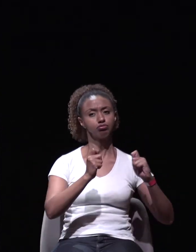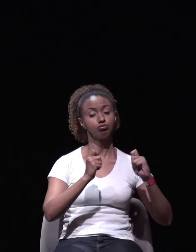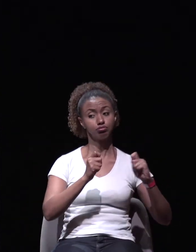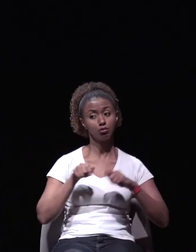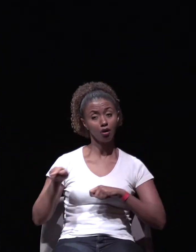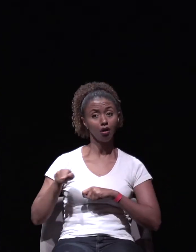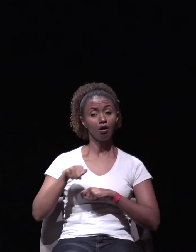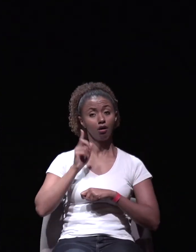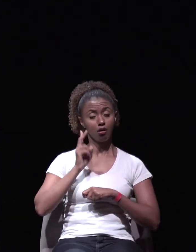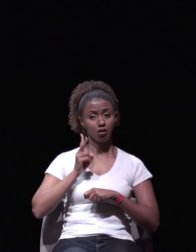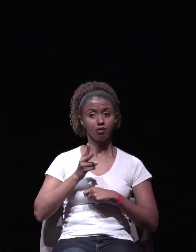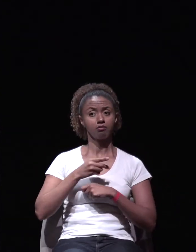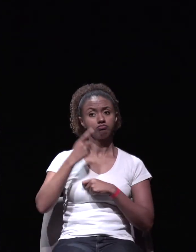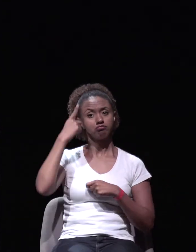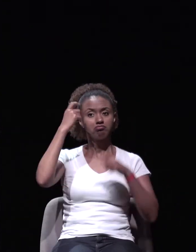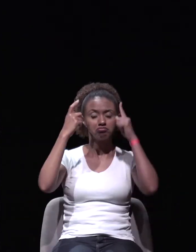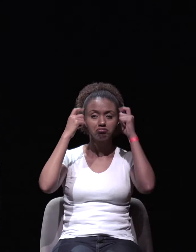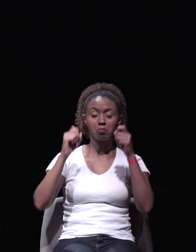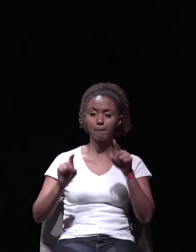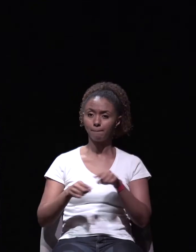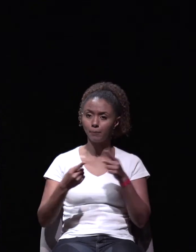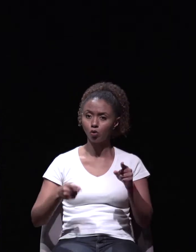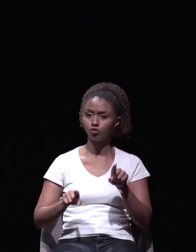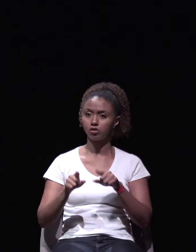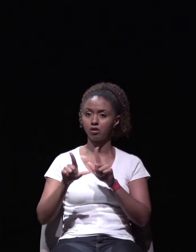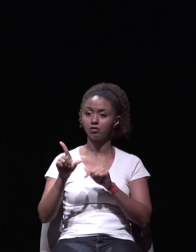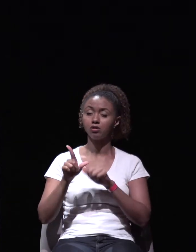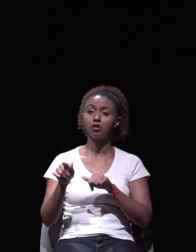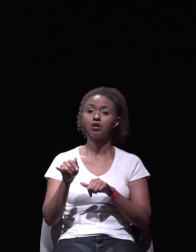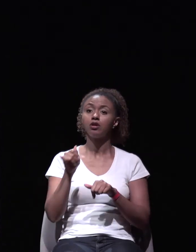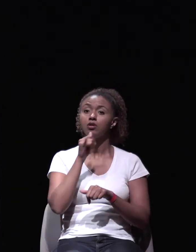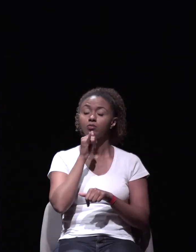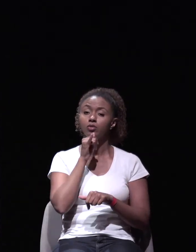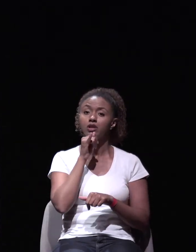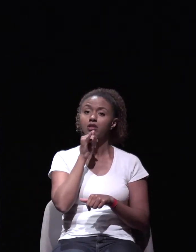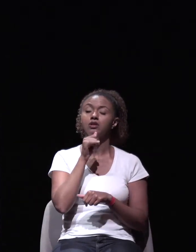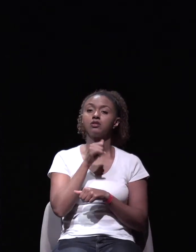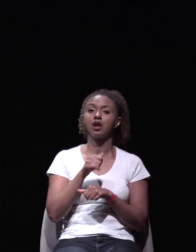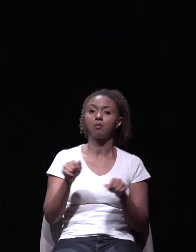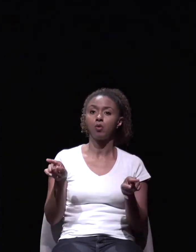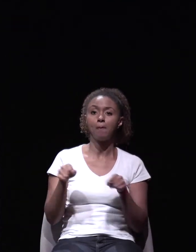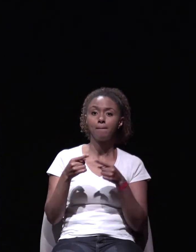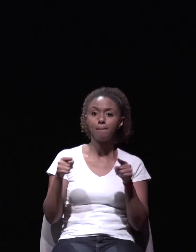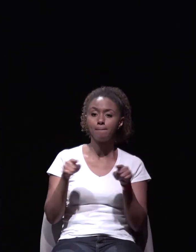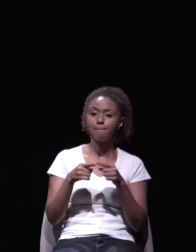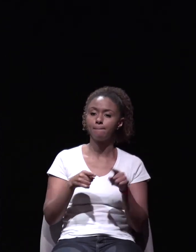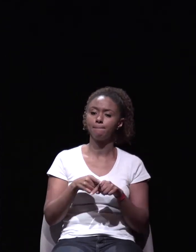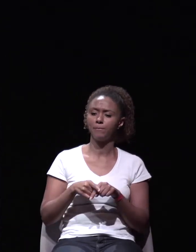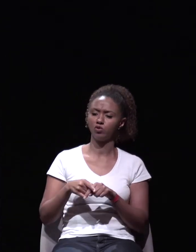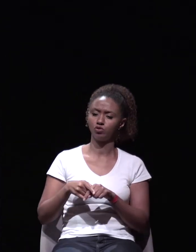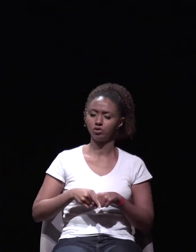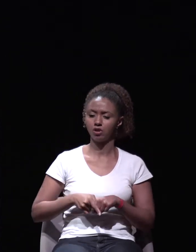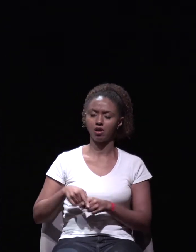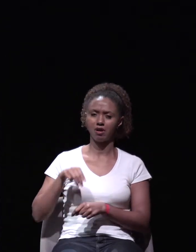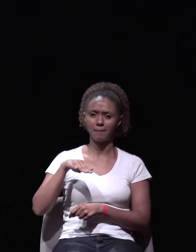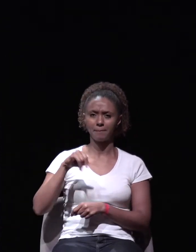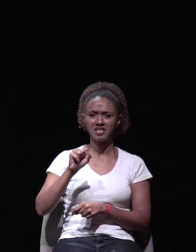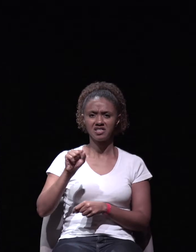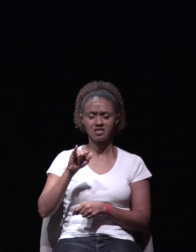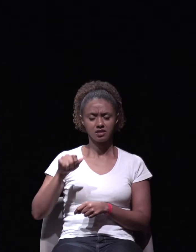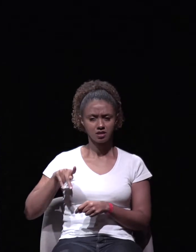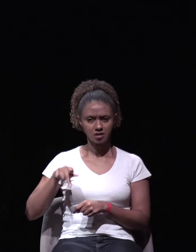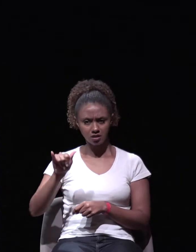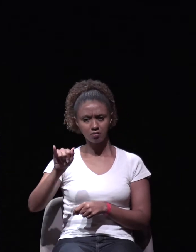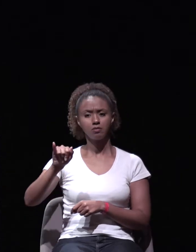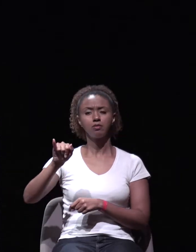relacionadas a esse movimento. Por exemplo, ela compõe Mississippi Goddamn, que é Maldito Mississippi, uma alusão justamente a